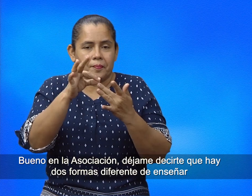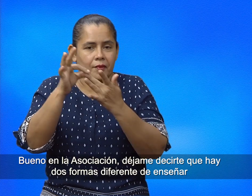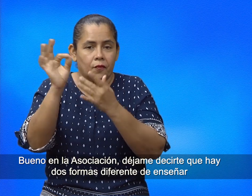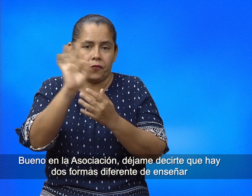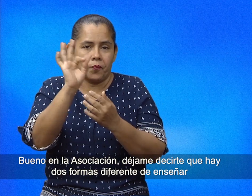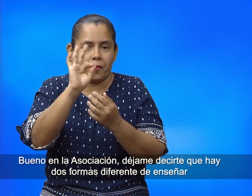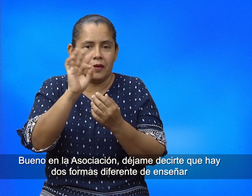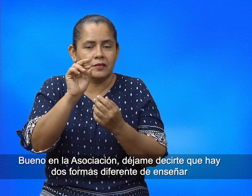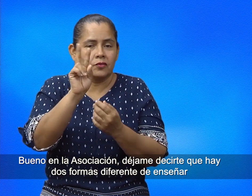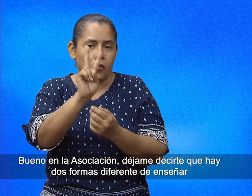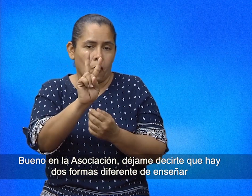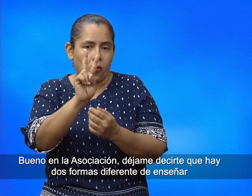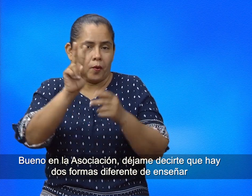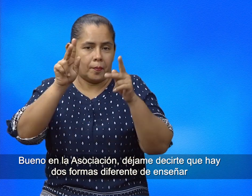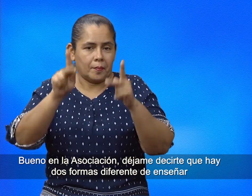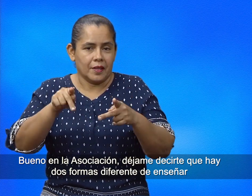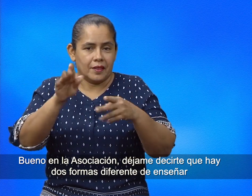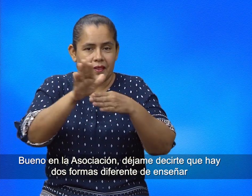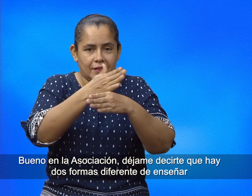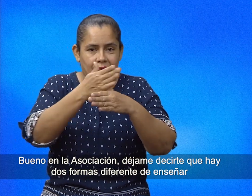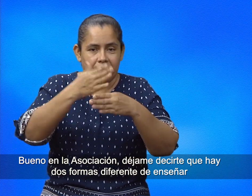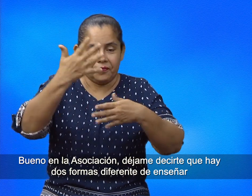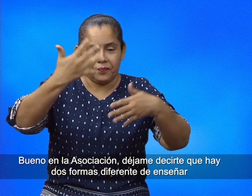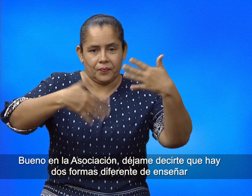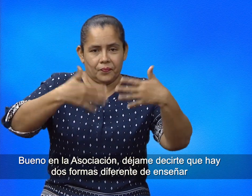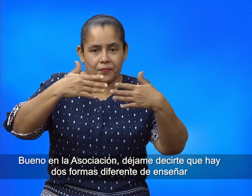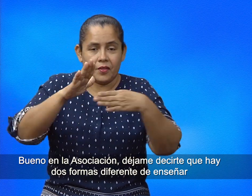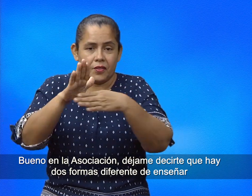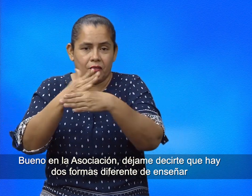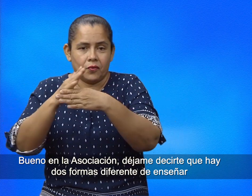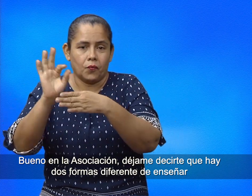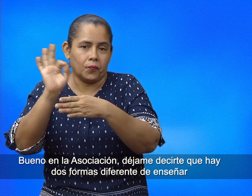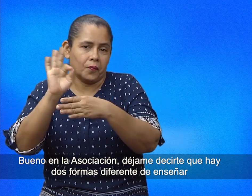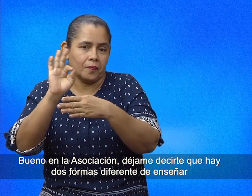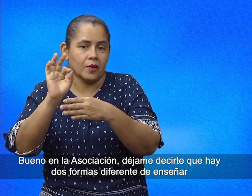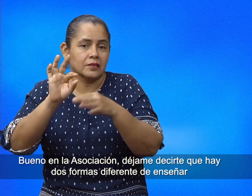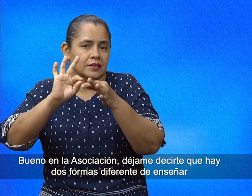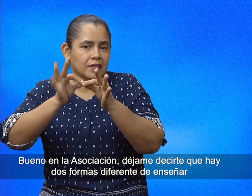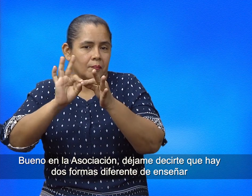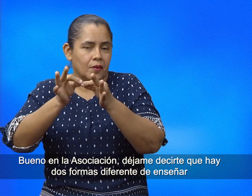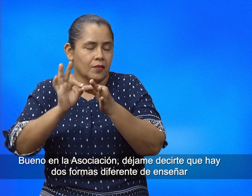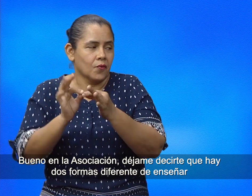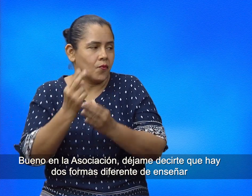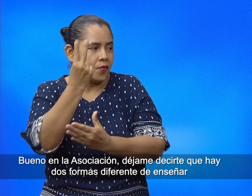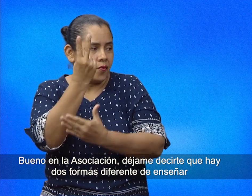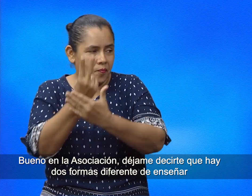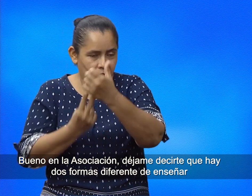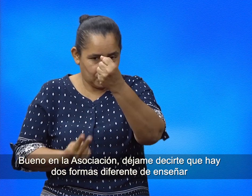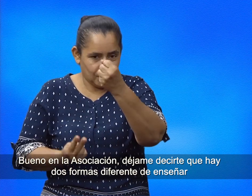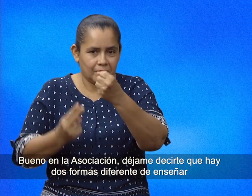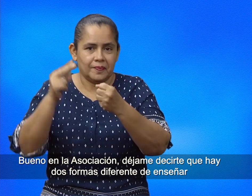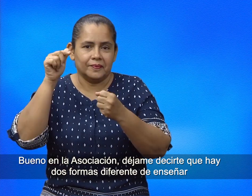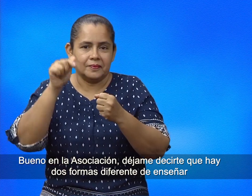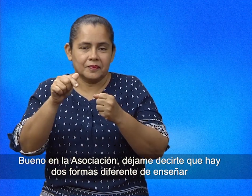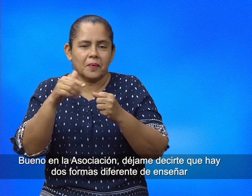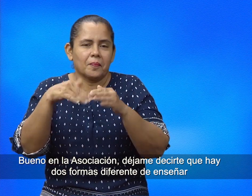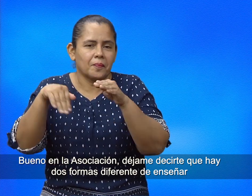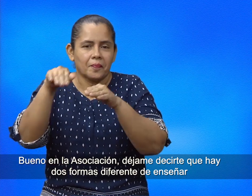déjame decirte que hay dos formas diferentes de señar. Le